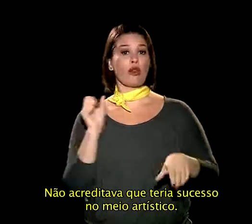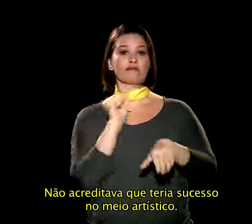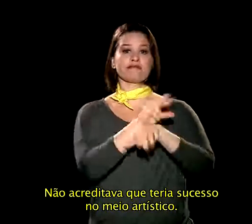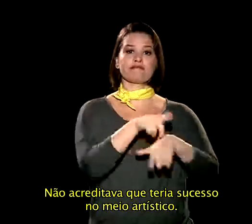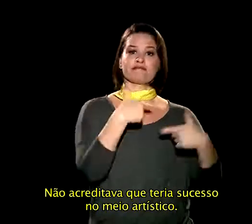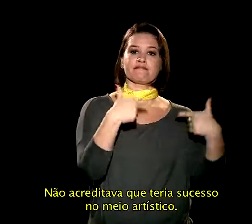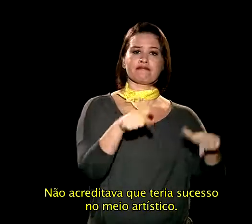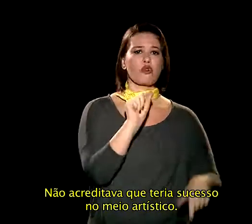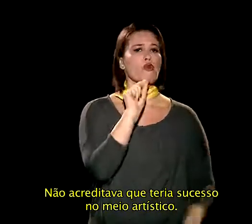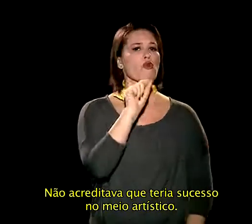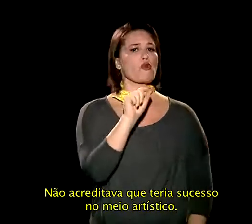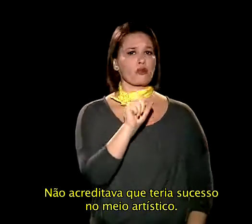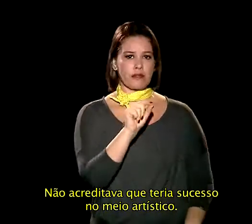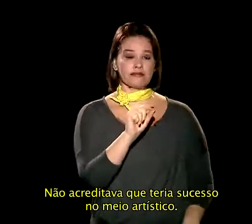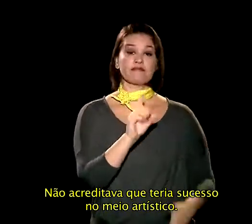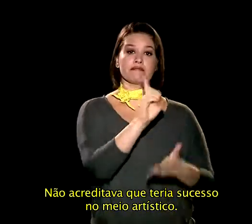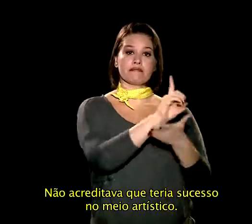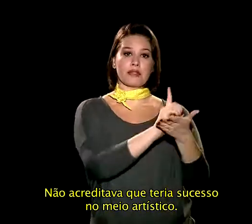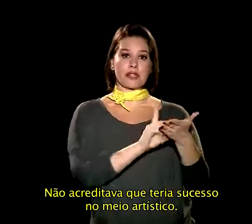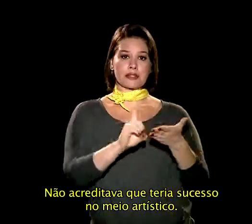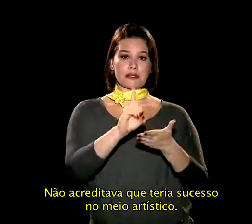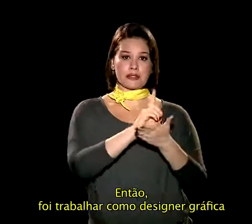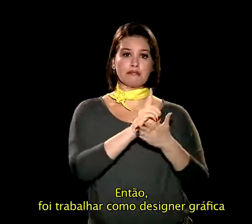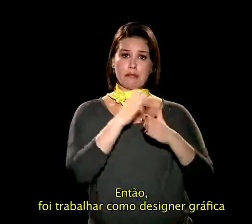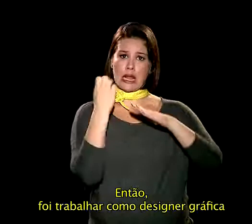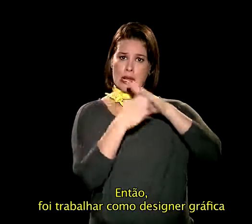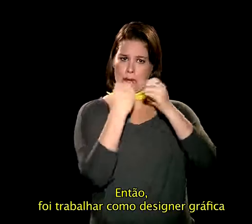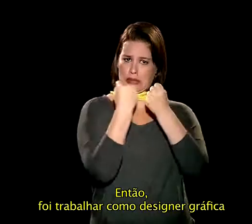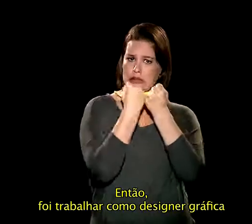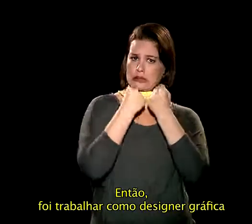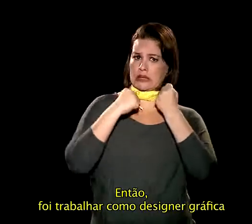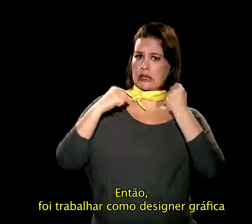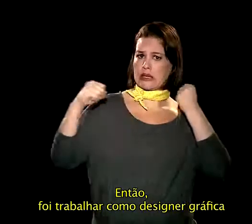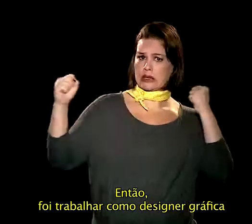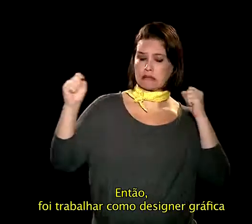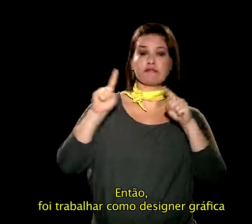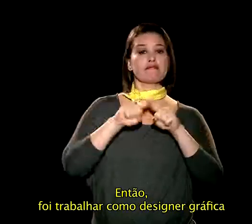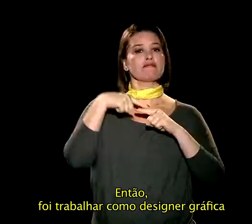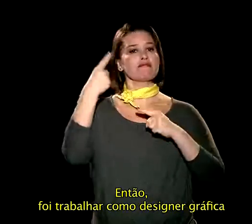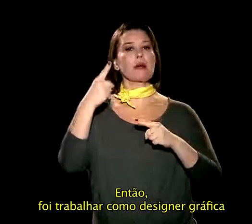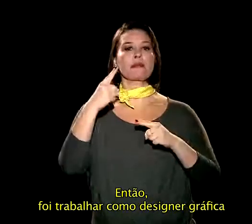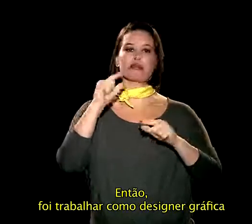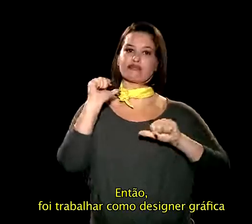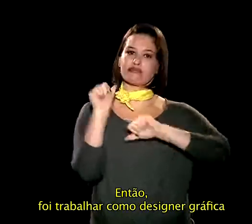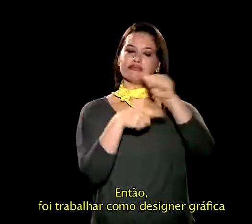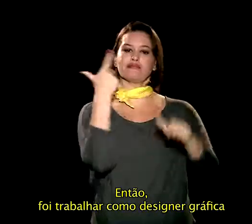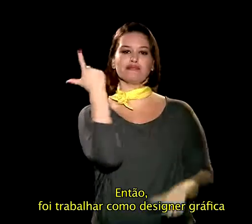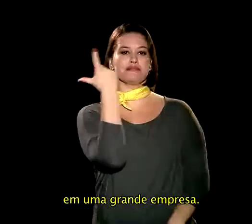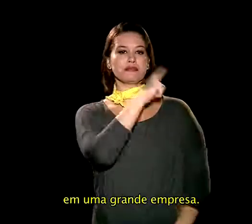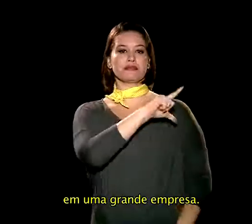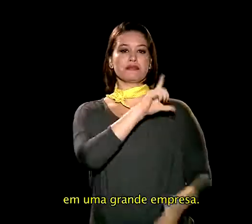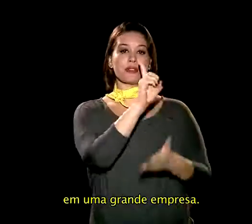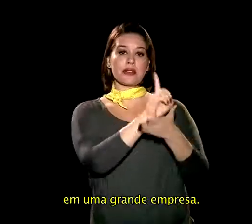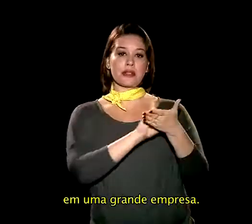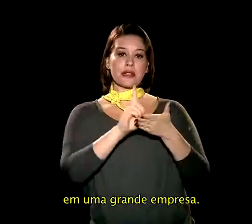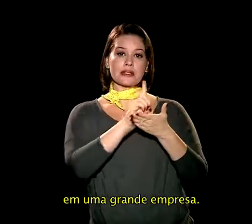sucesso no meio artístico. Então, foi trabalhar como designer gráfica numa grande empresa.